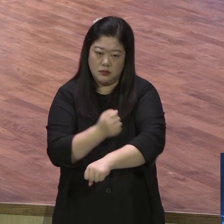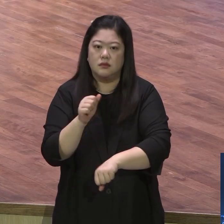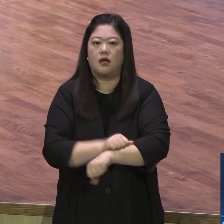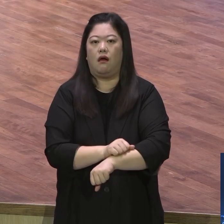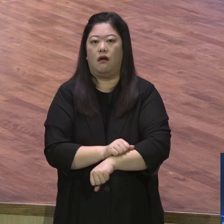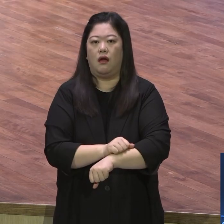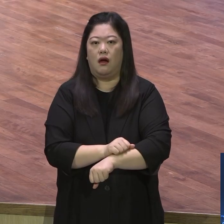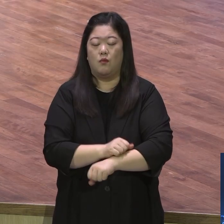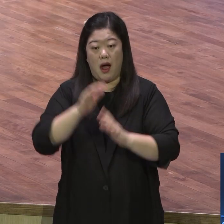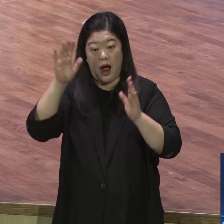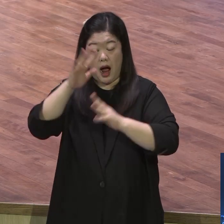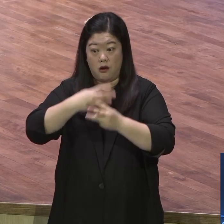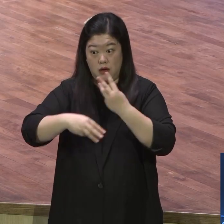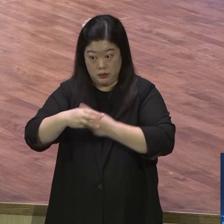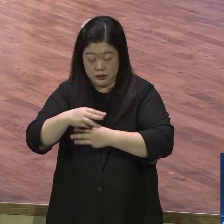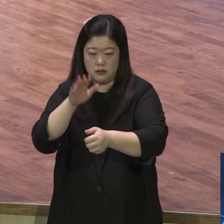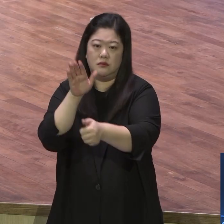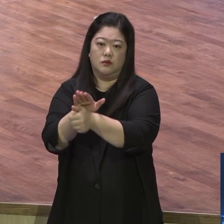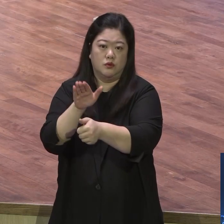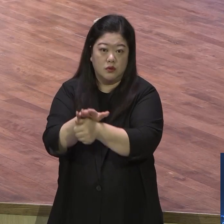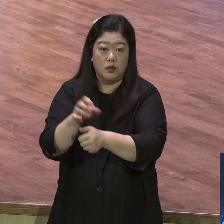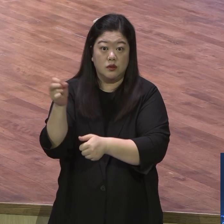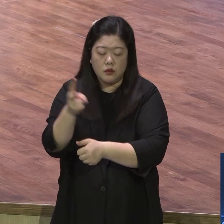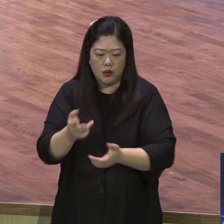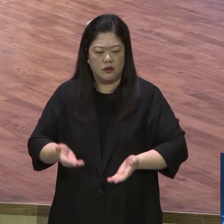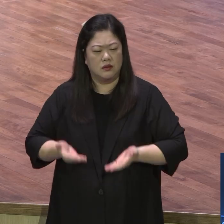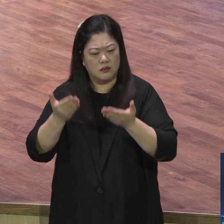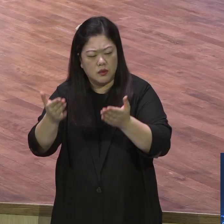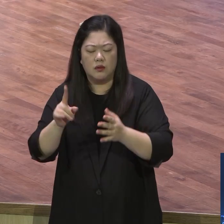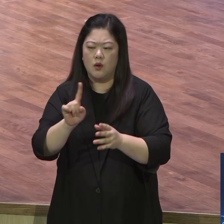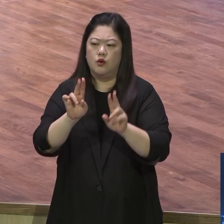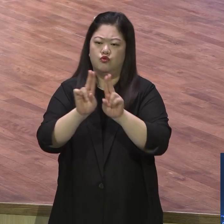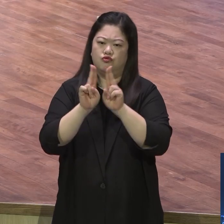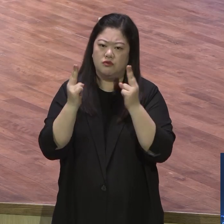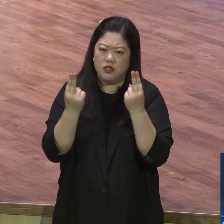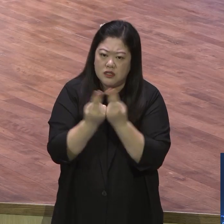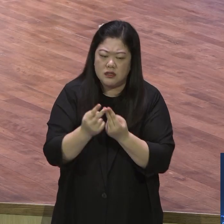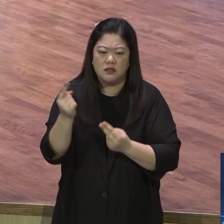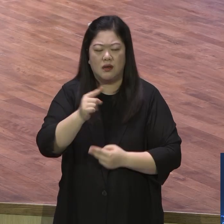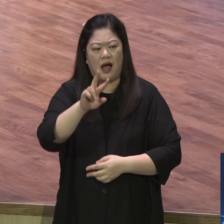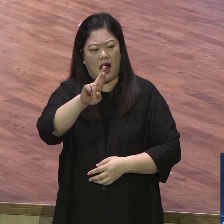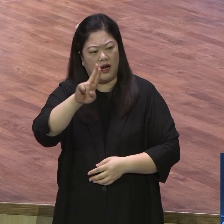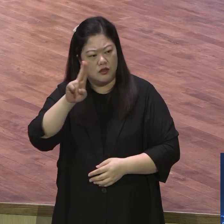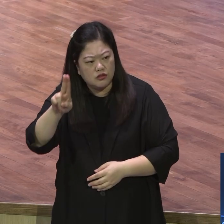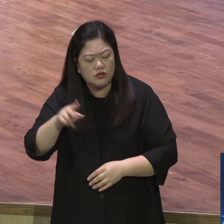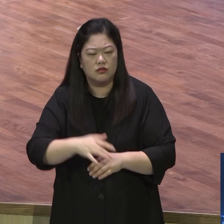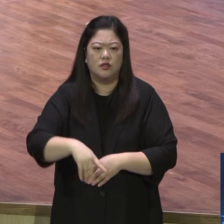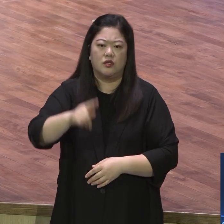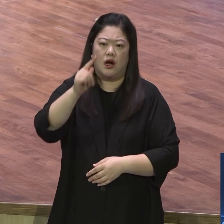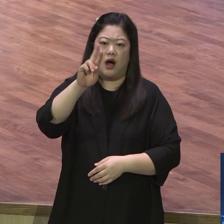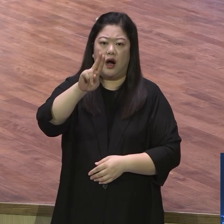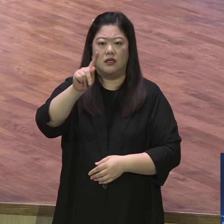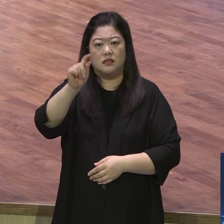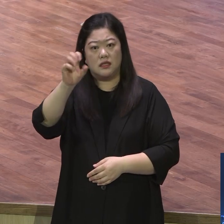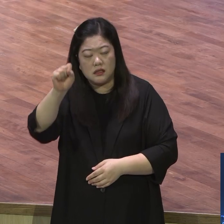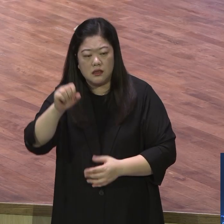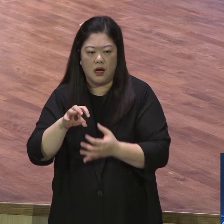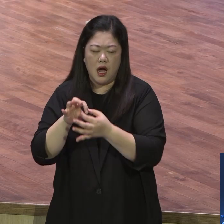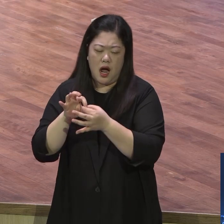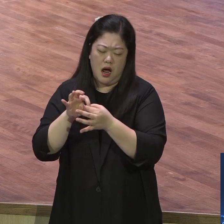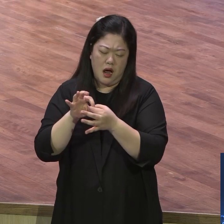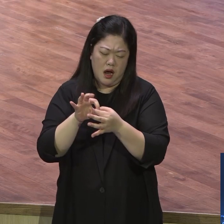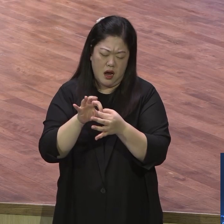그냥 헌신을 하는데 유니월드 심리완류 알테 본부도 그렇고